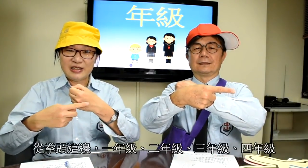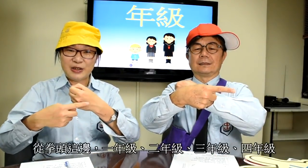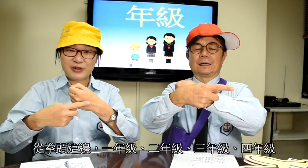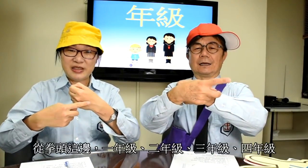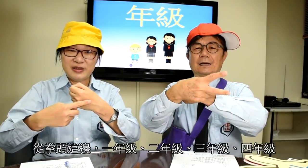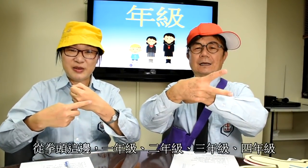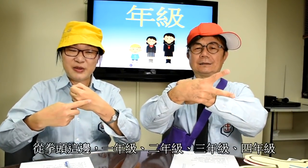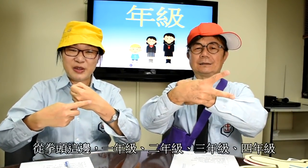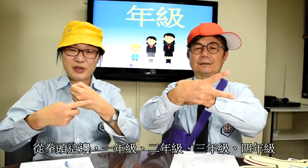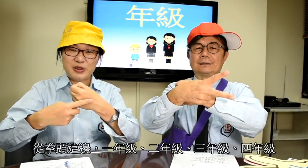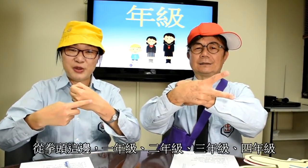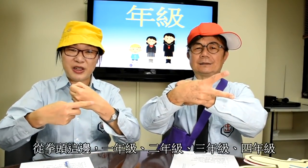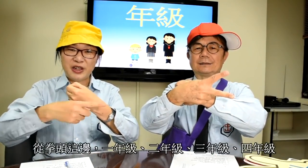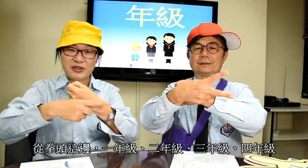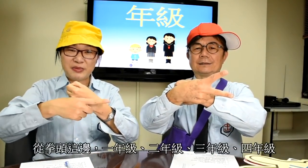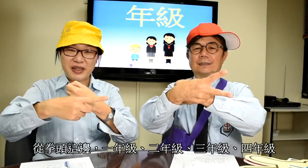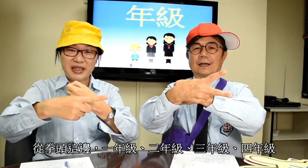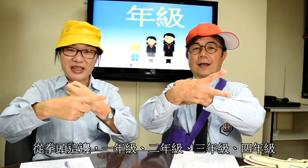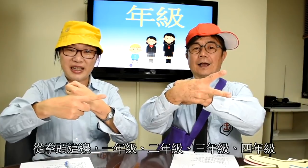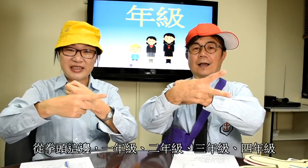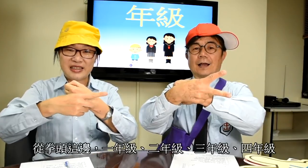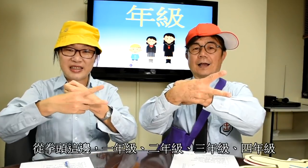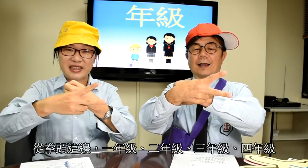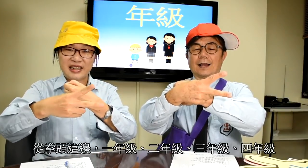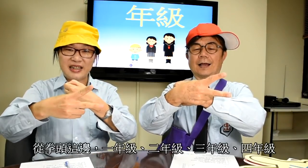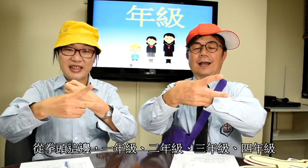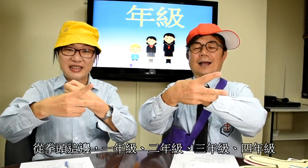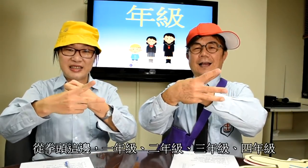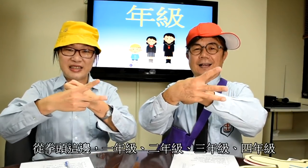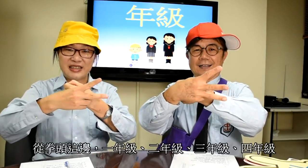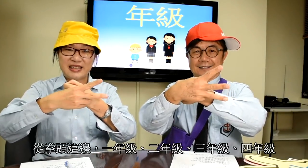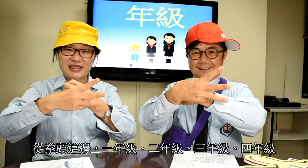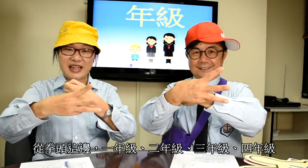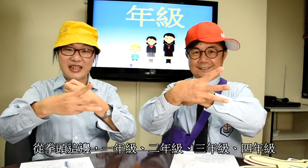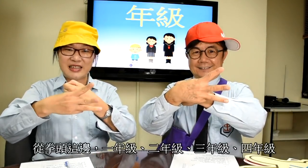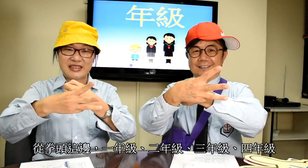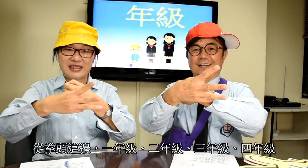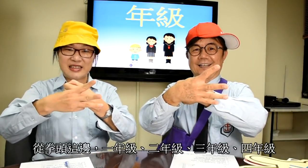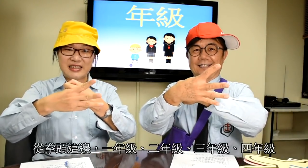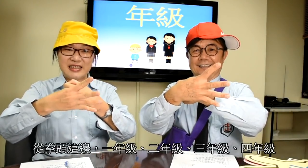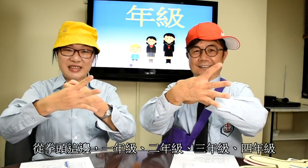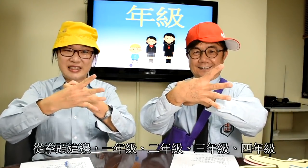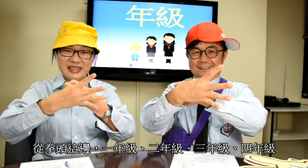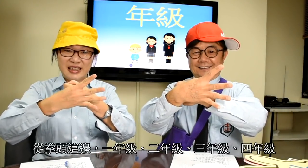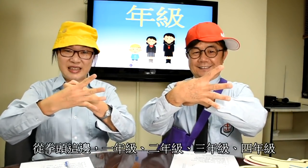从拳头这边，一年级，二年级，三年级，四